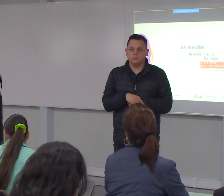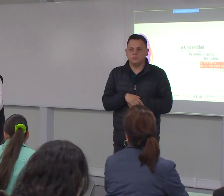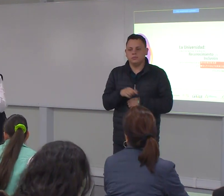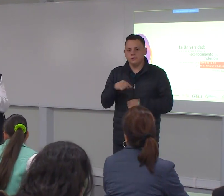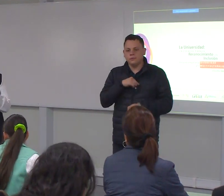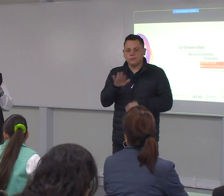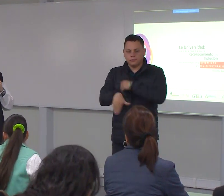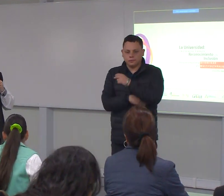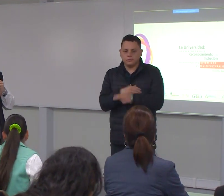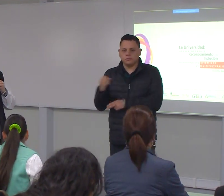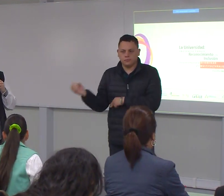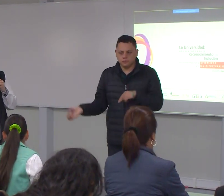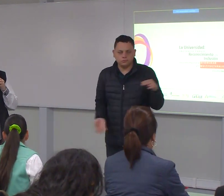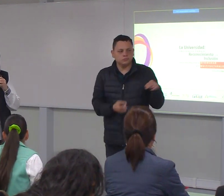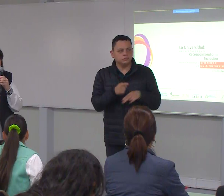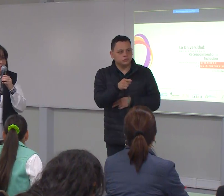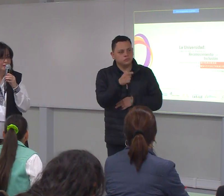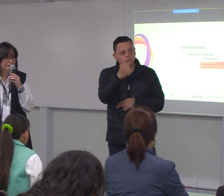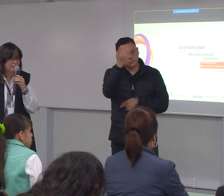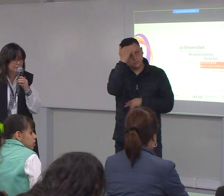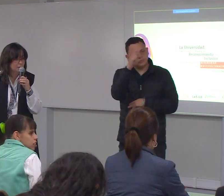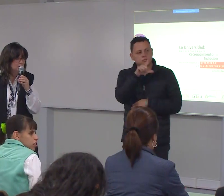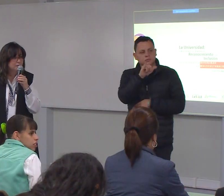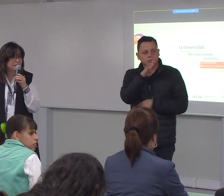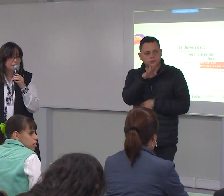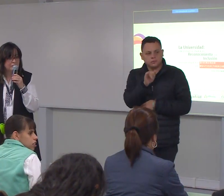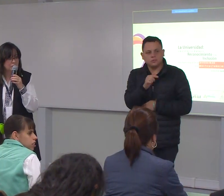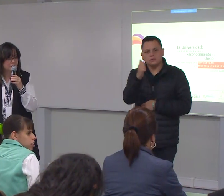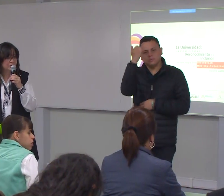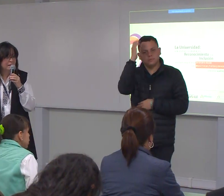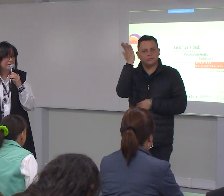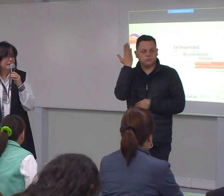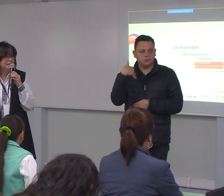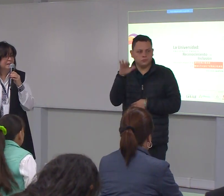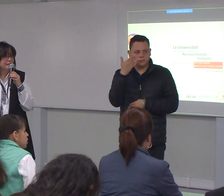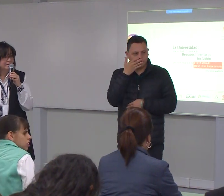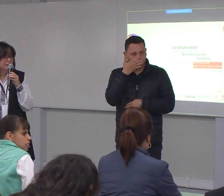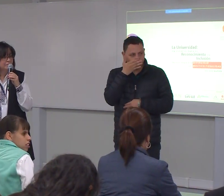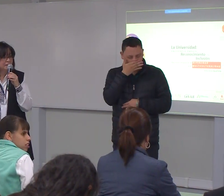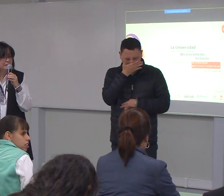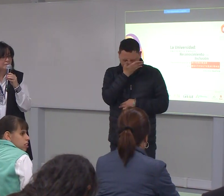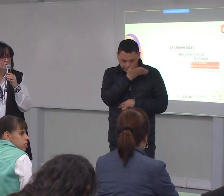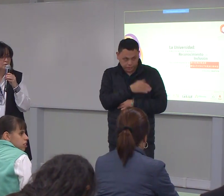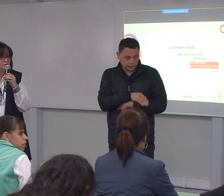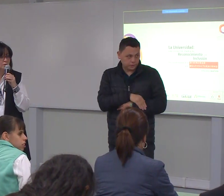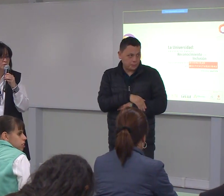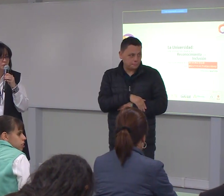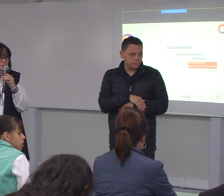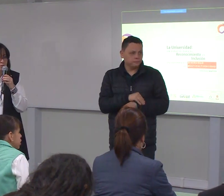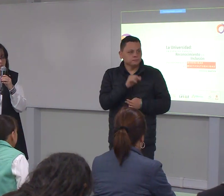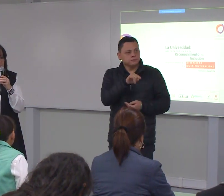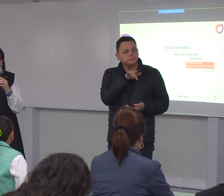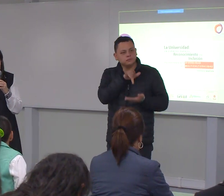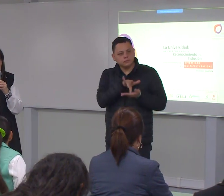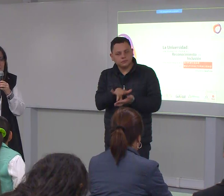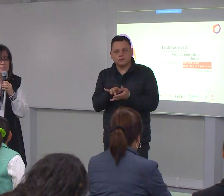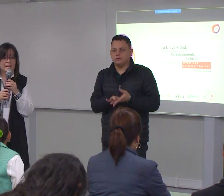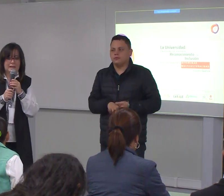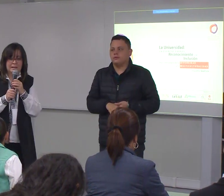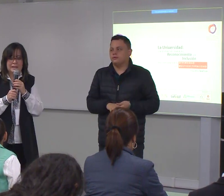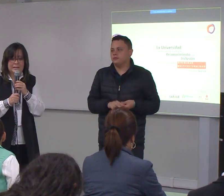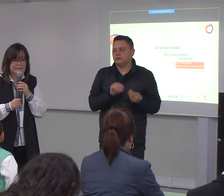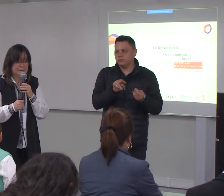ministerio de educación a la profesora Livia de la pedagógica y hacer esta participación con nosotros con esta